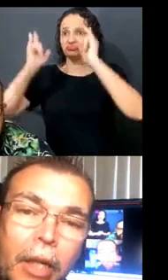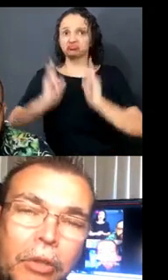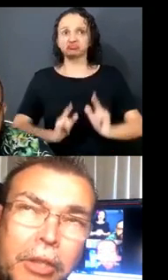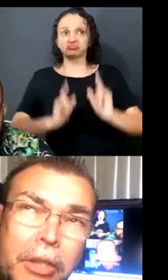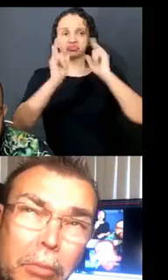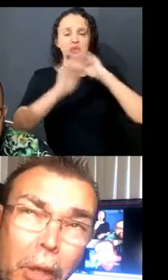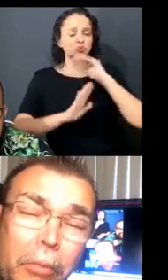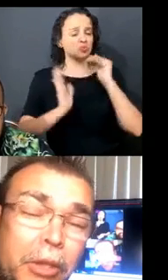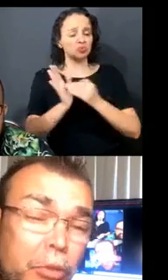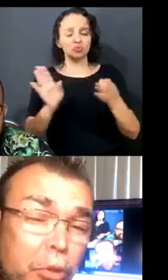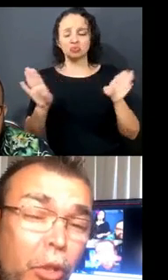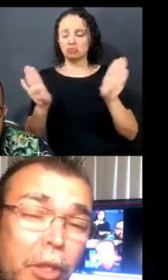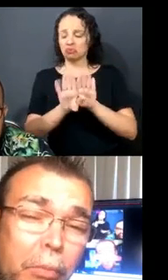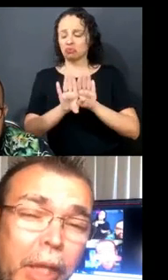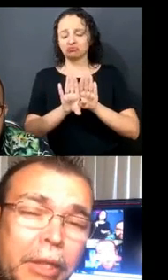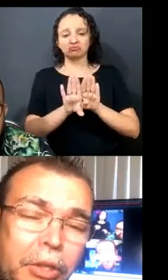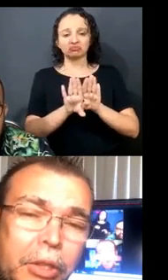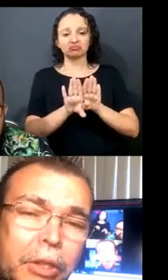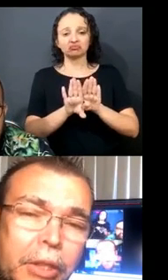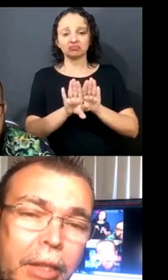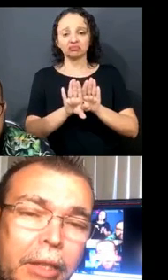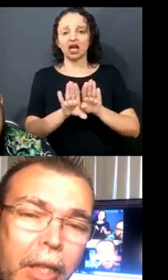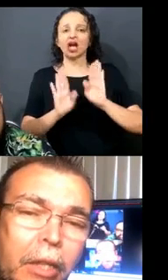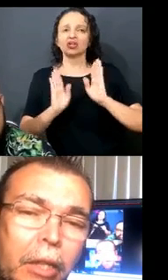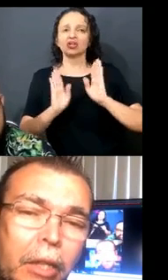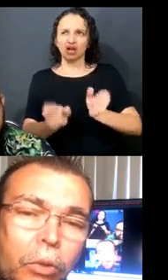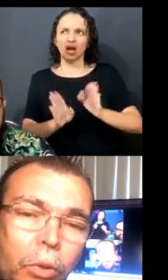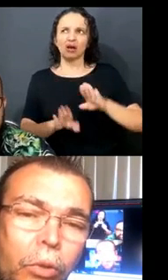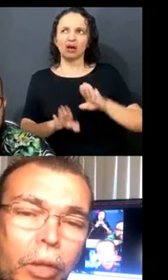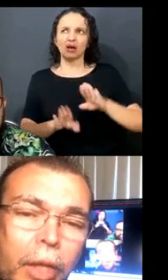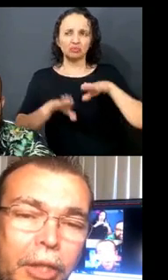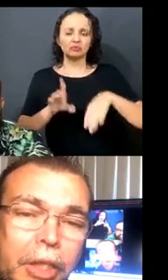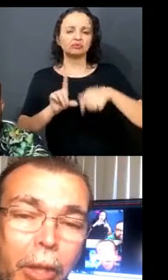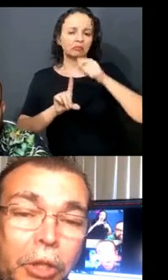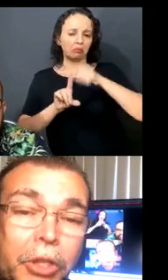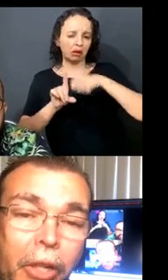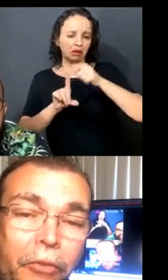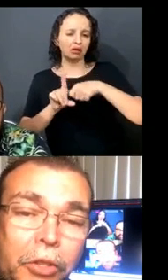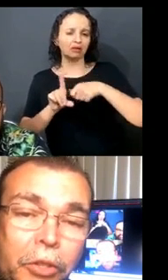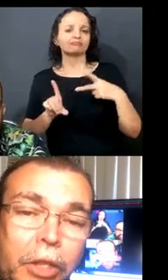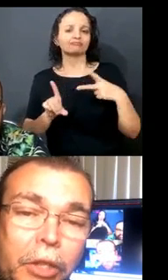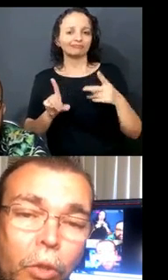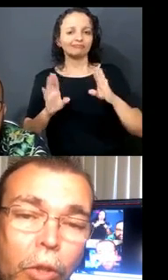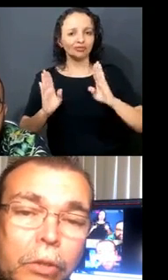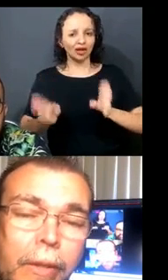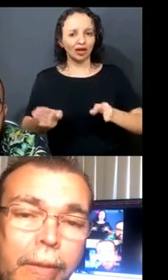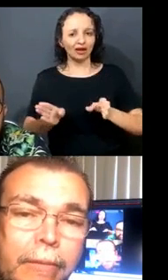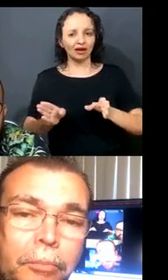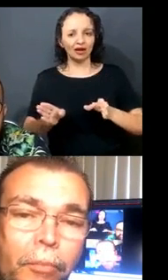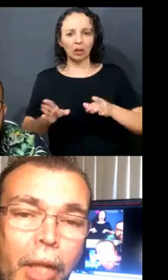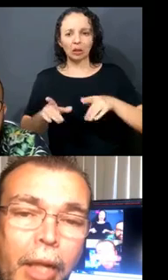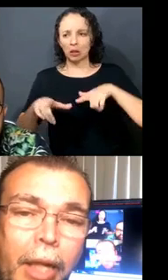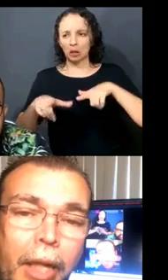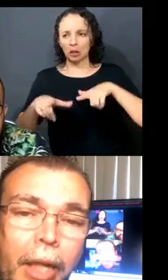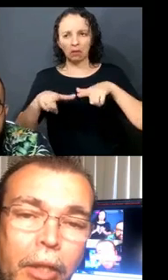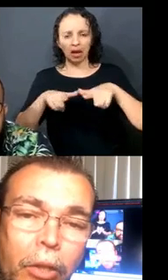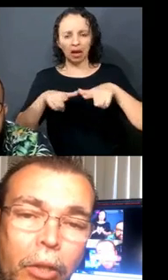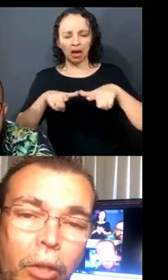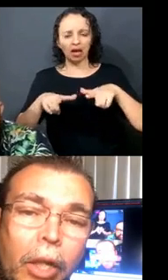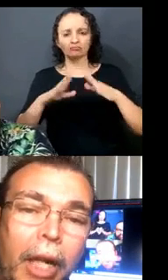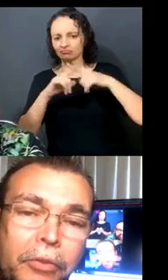fechados, né? Nós estamos pelo menos há uns 2 meses sem ter o que a gente chama aqui de serviço